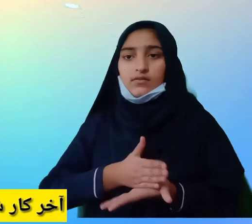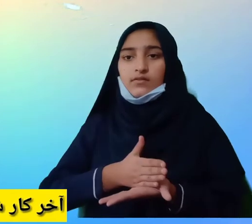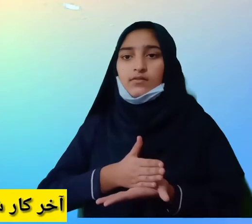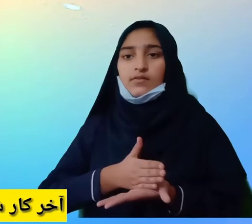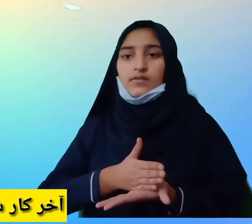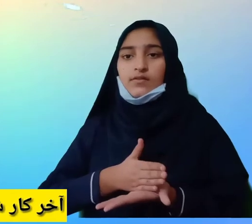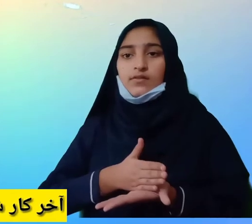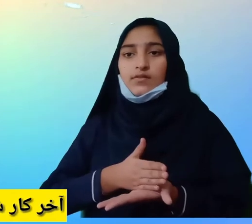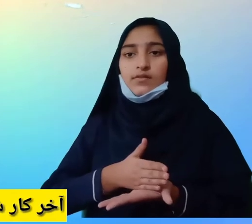आखिरकार